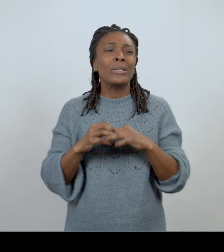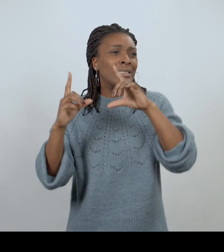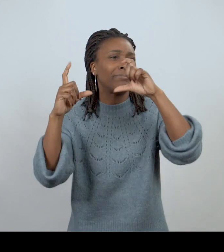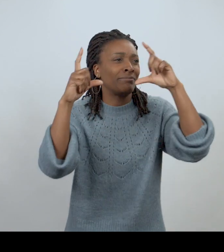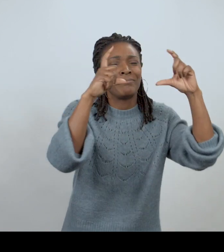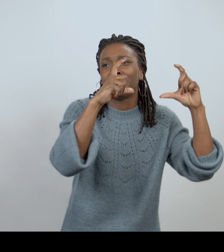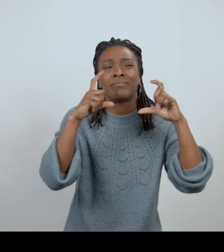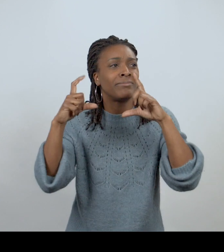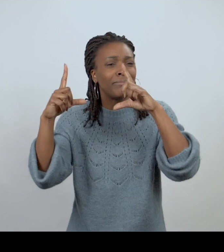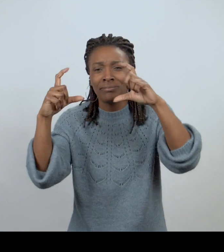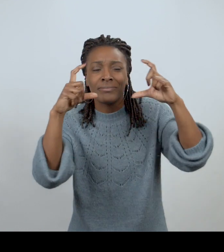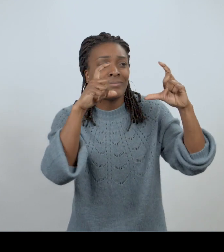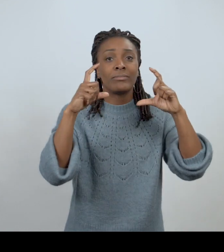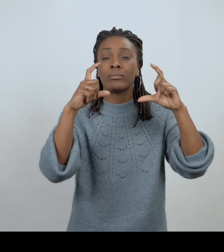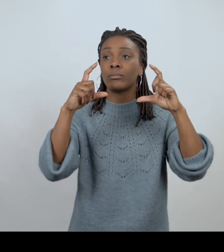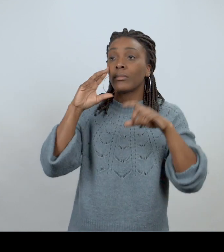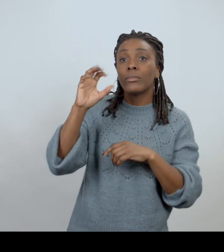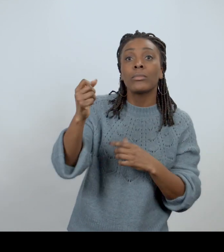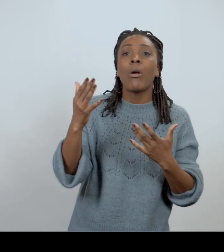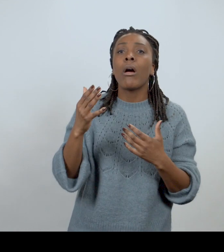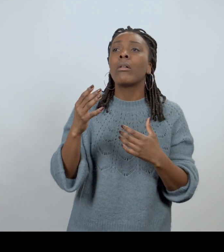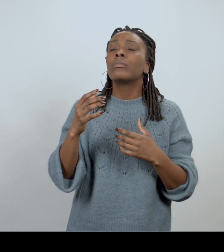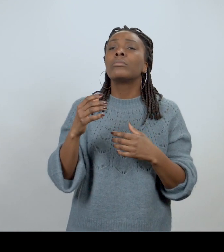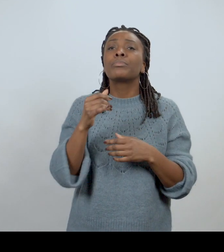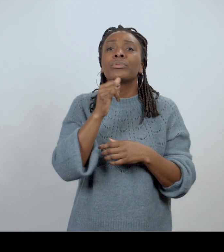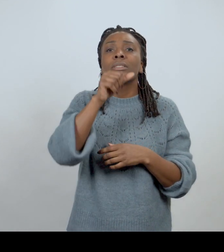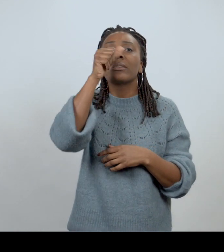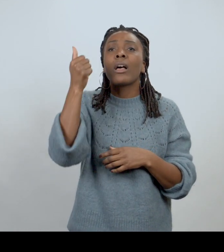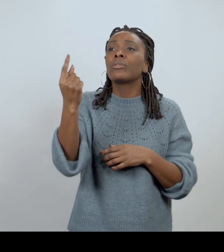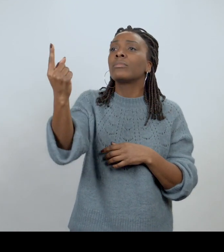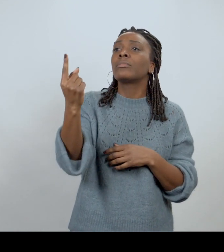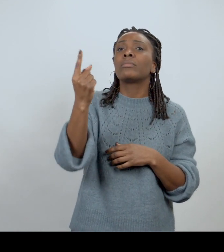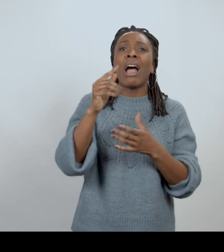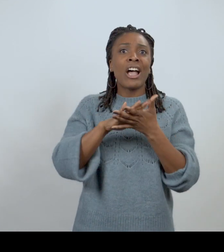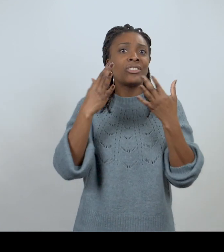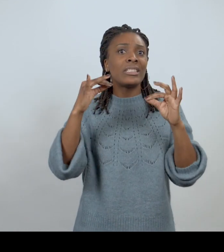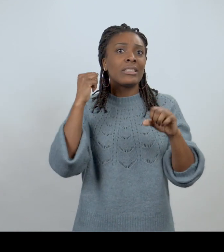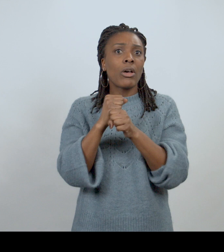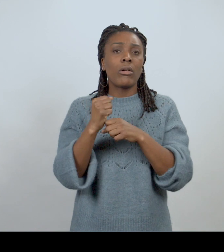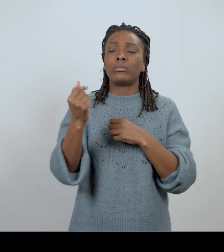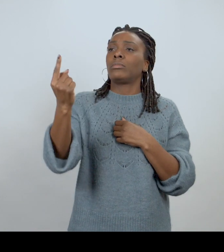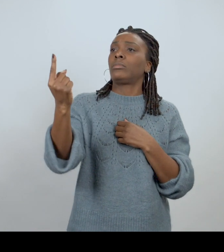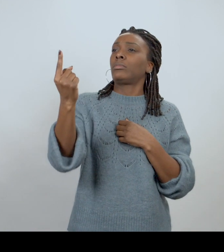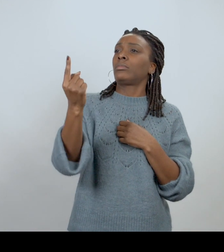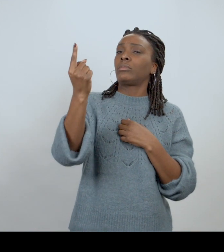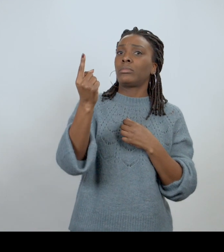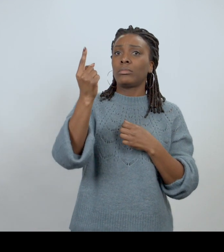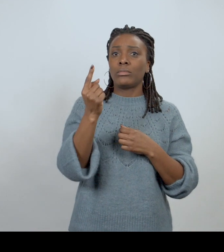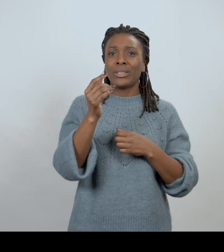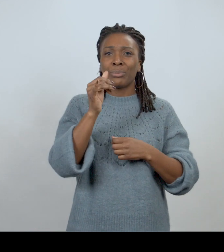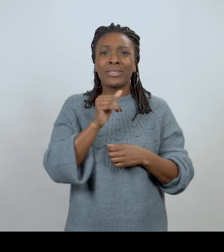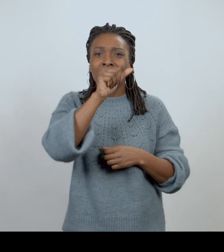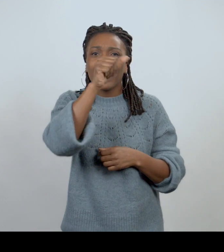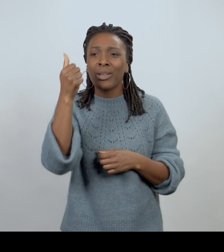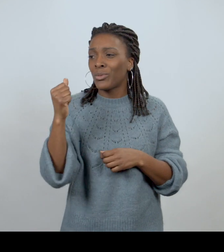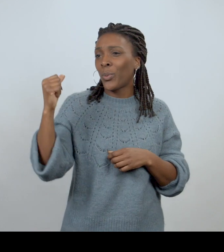il voit un garçon âgé d'environ 10 ans qui apparaît face à lui. Ce garçon